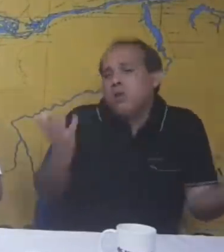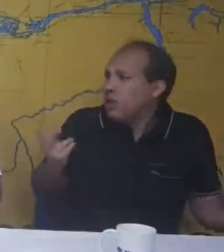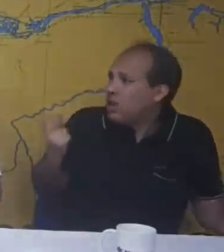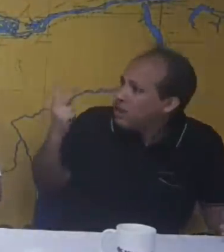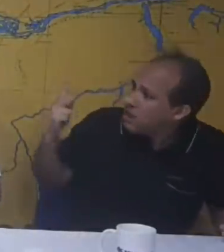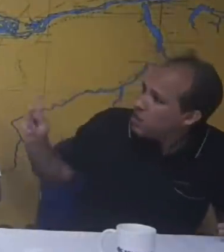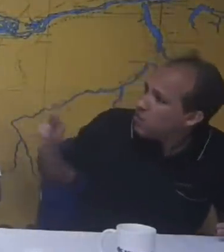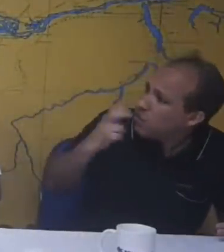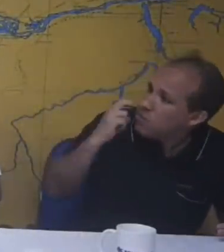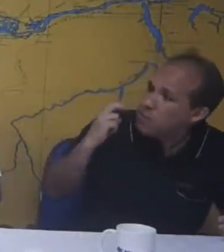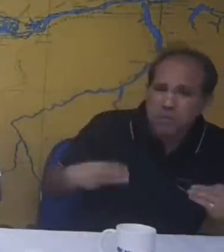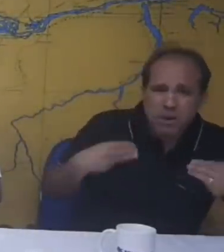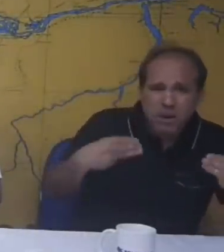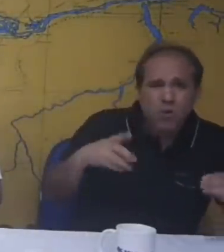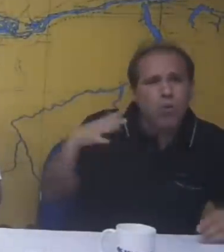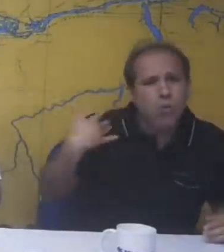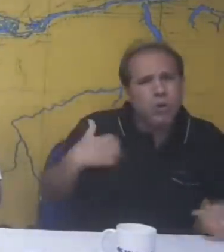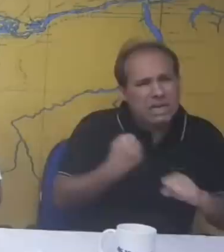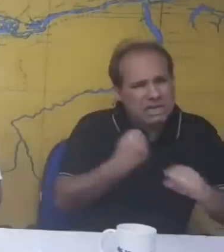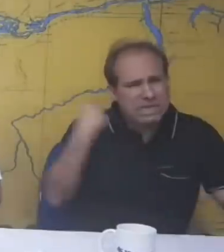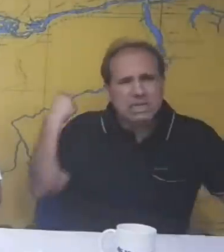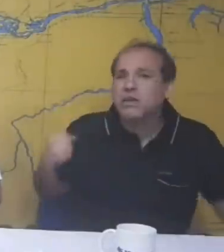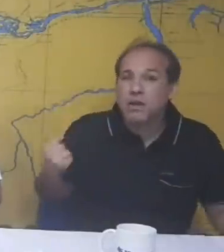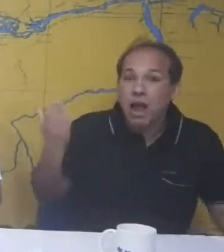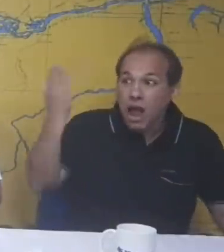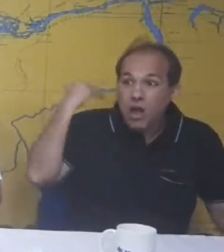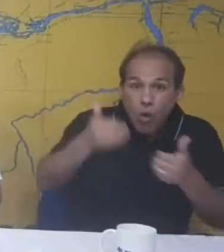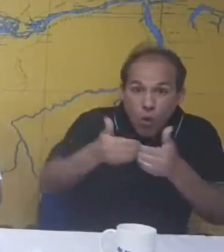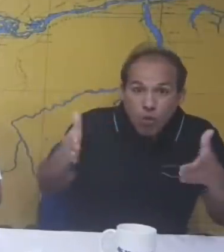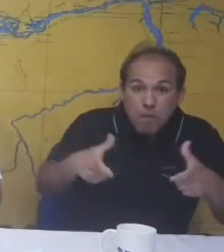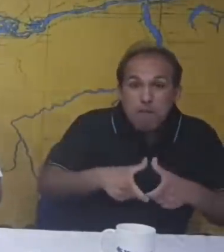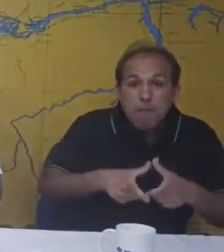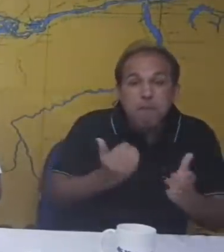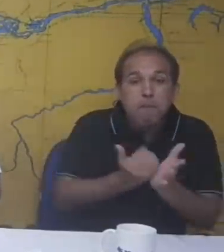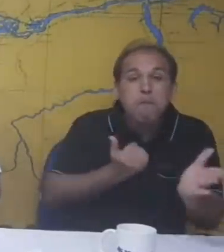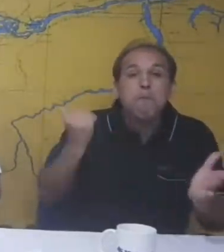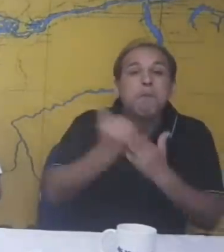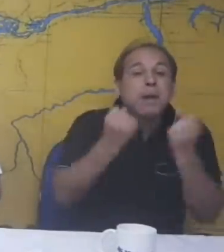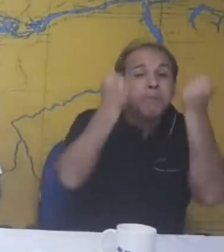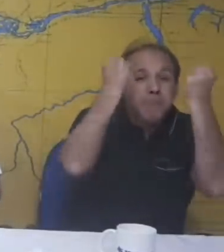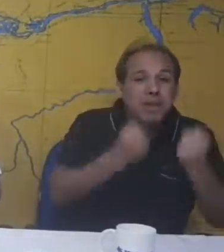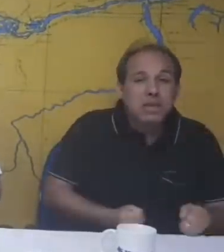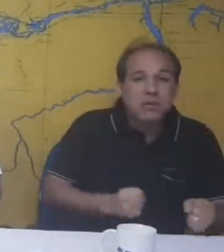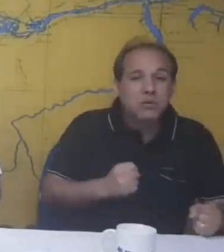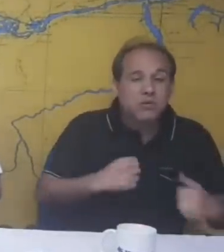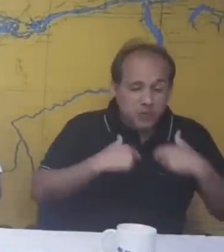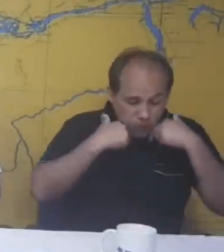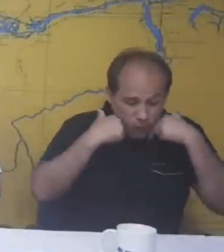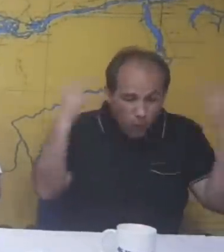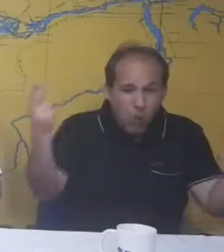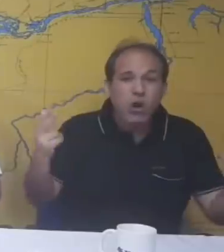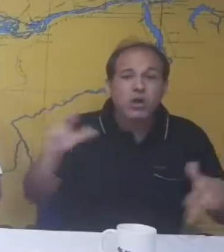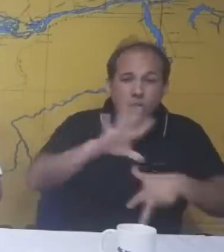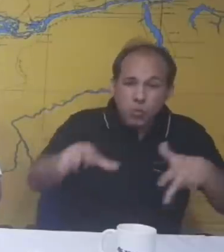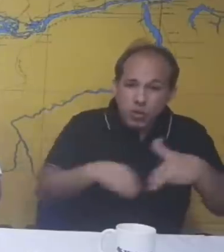ministério enorme. Enorme, né? E foi a origem de todos os maiores escândalos que o país já teve nos últimos anos.